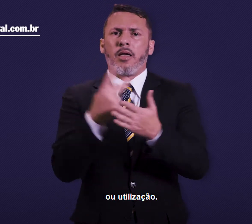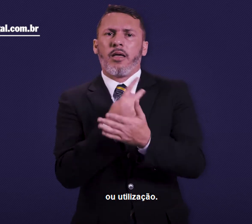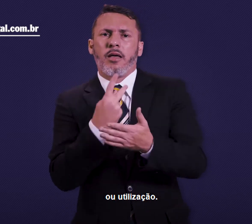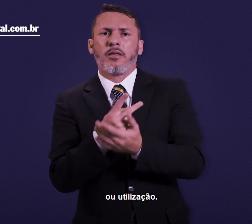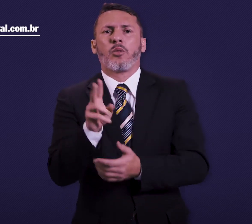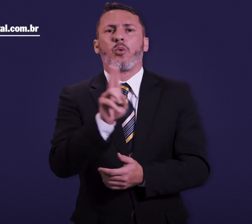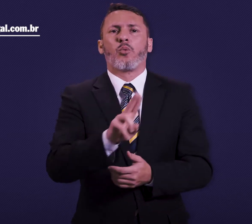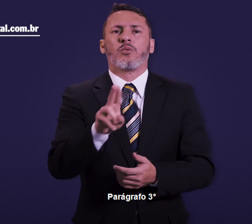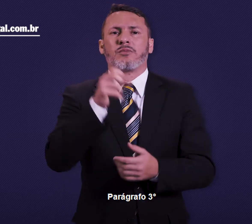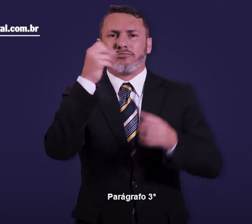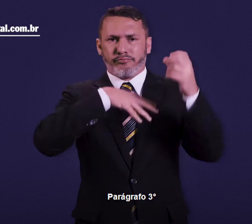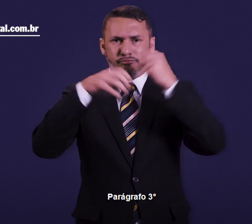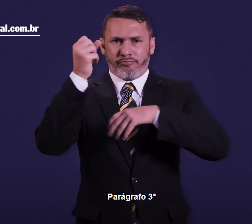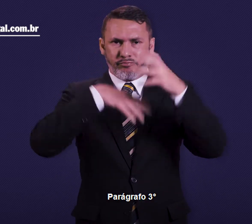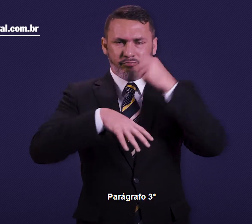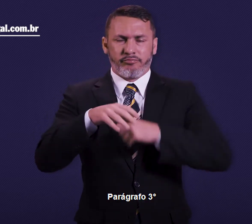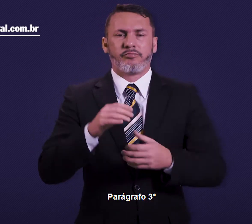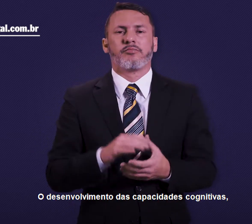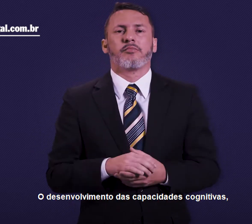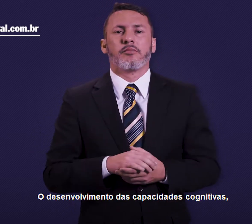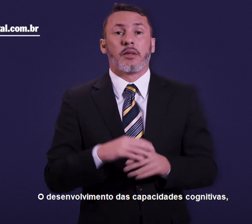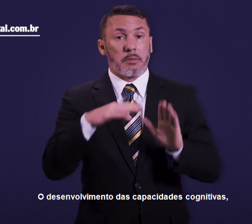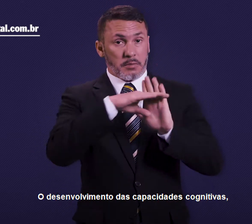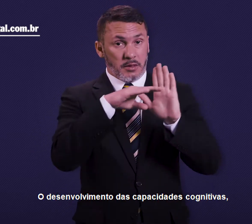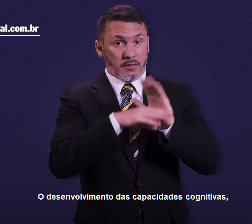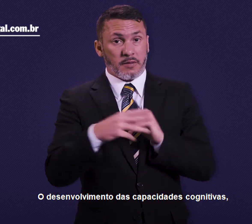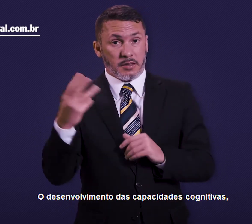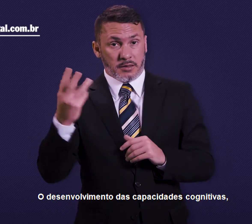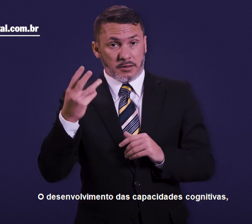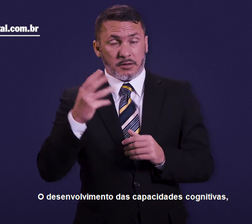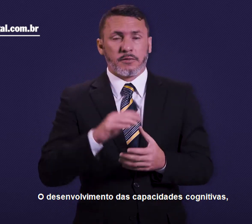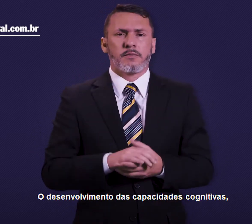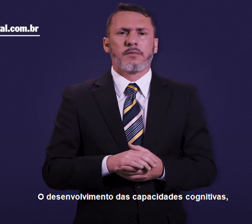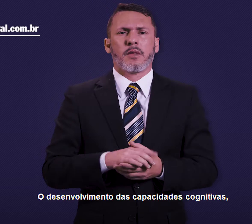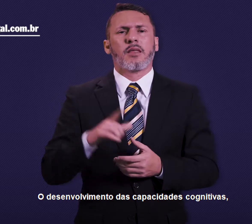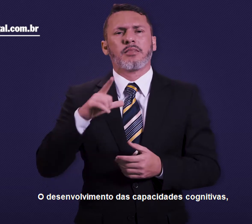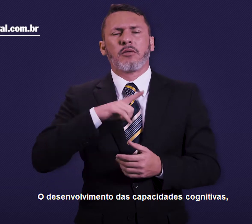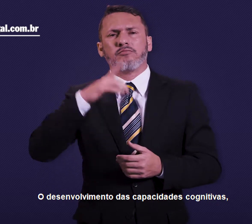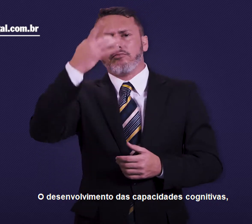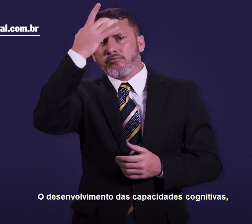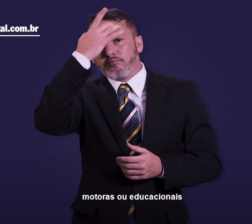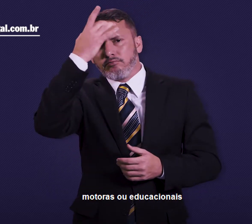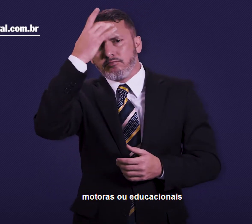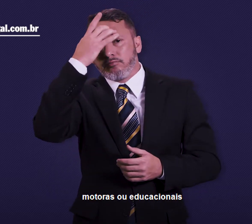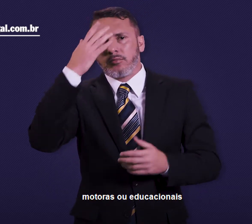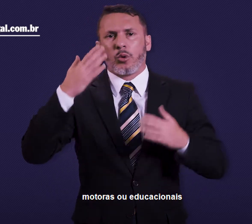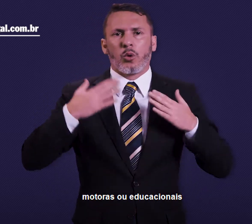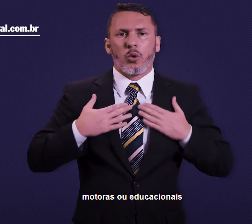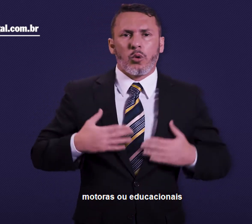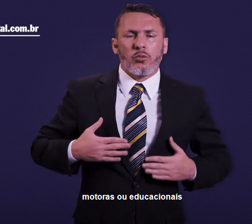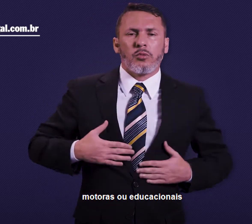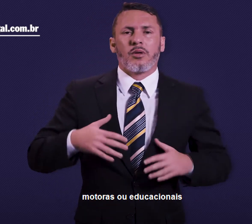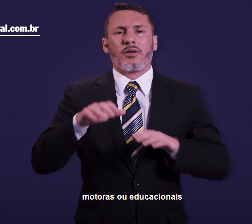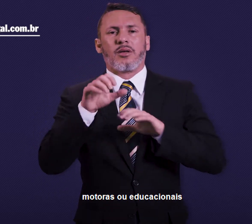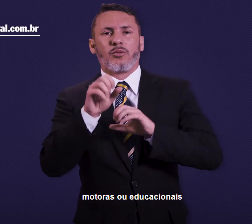utilização. Parágrafo 3º. O desenvolvimento das capacidades cognitivas, motoras ou educacionais